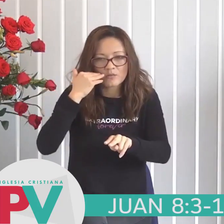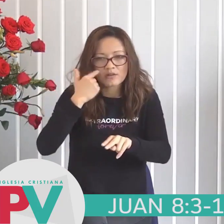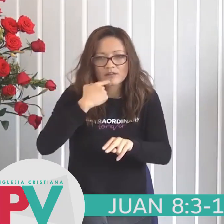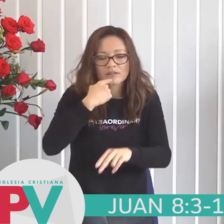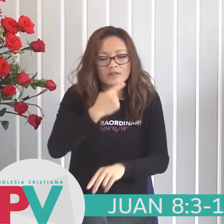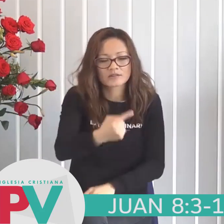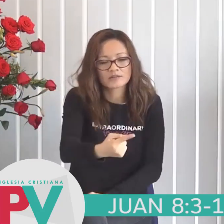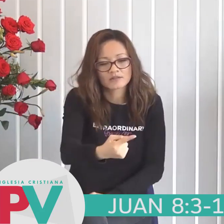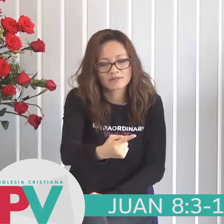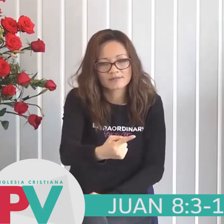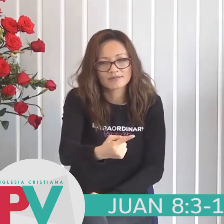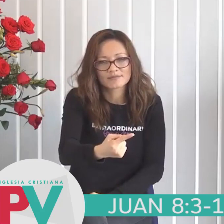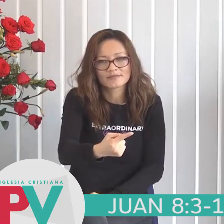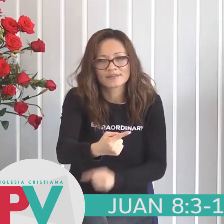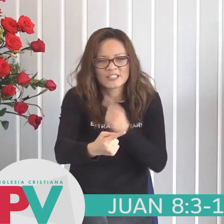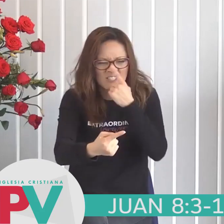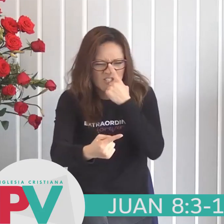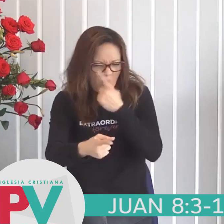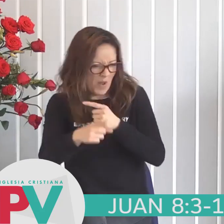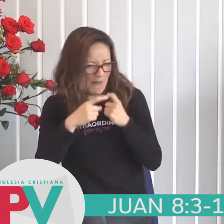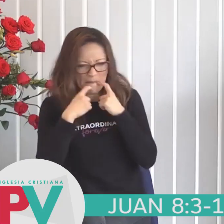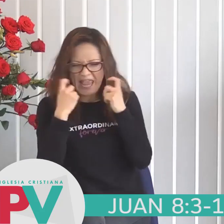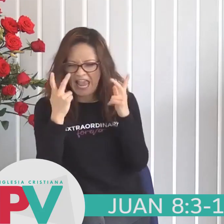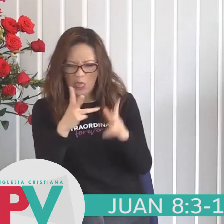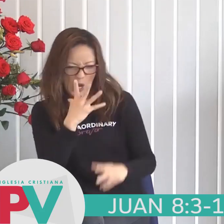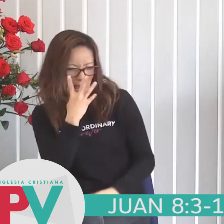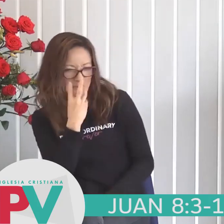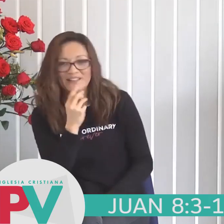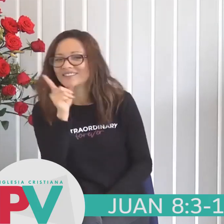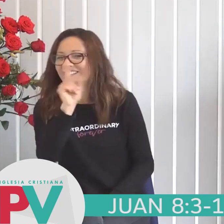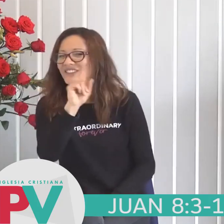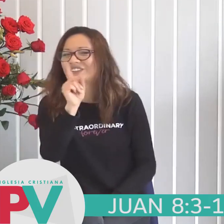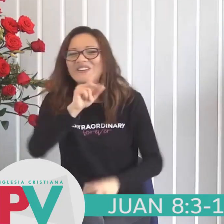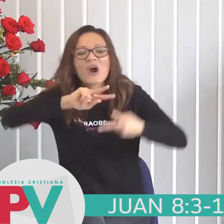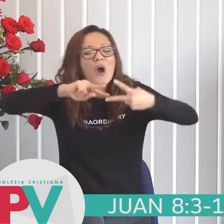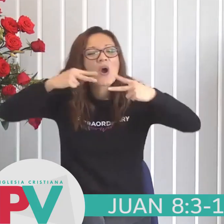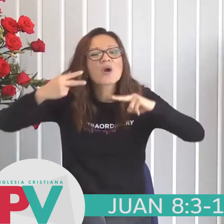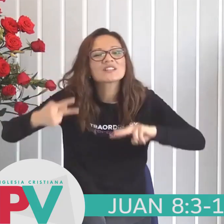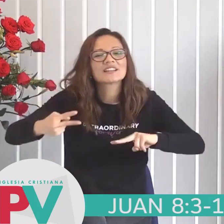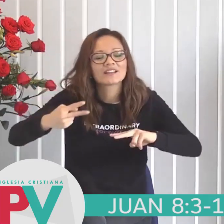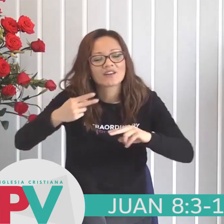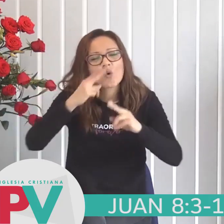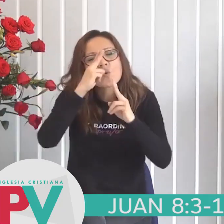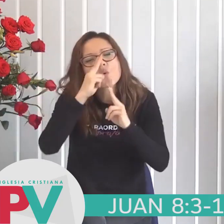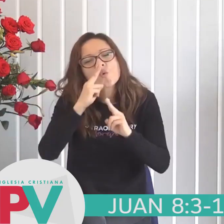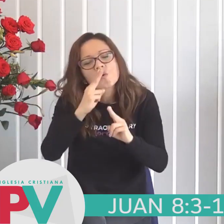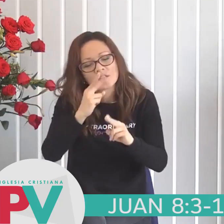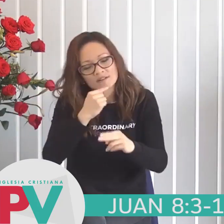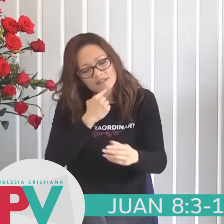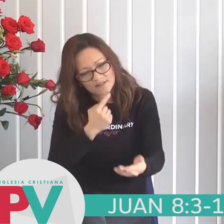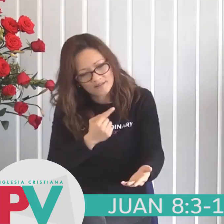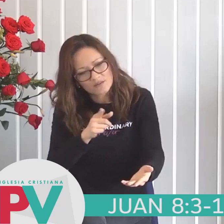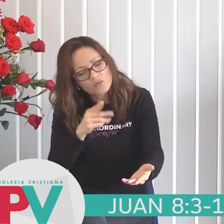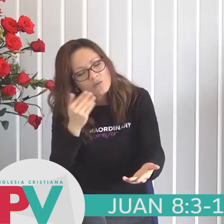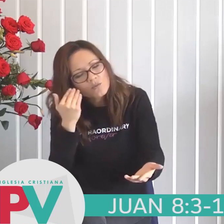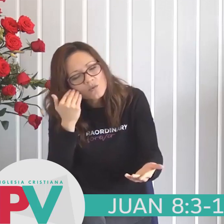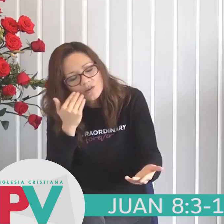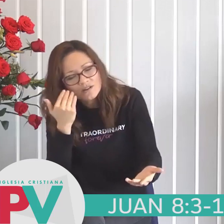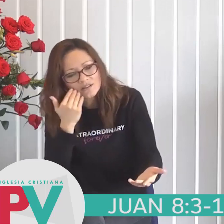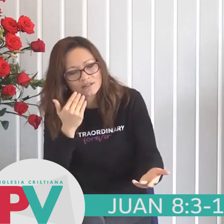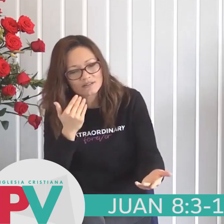le dice, miserable pecadora, bandida. No, con honor la trata. Dice,